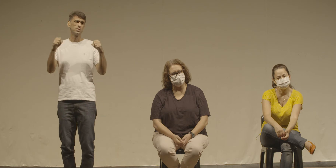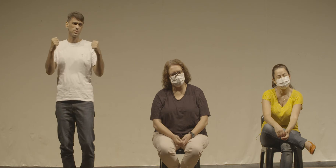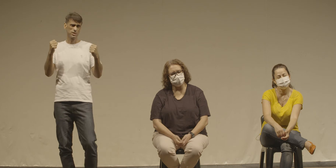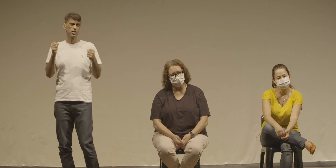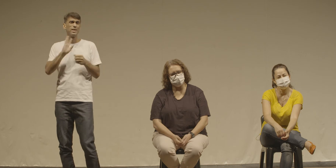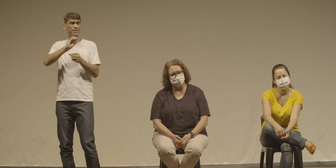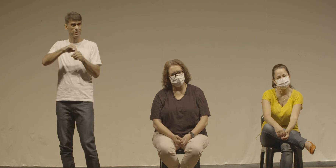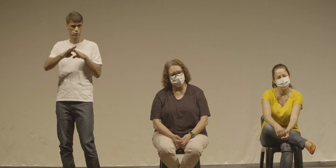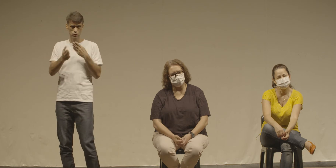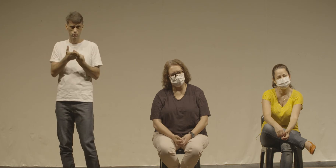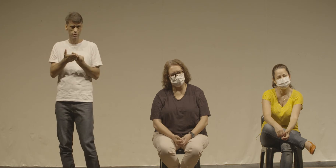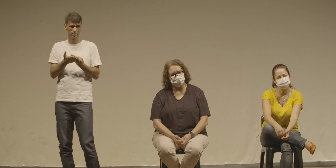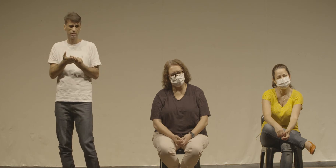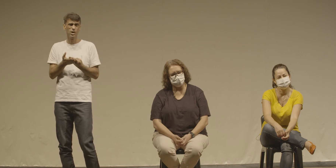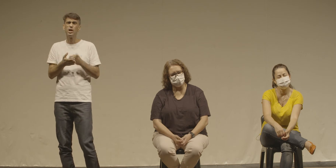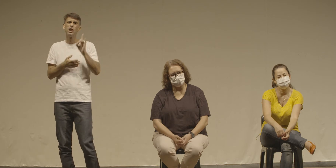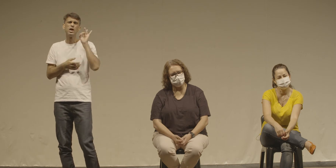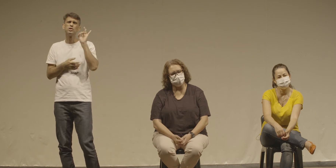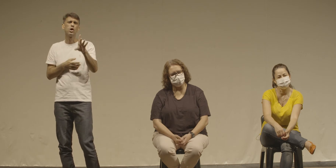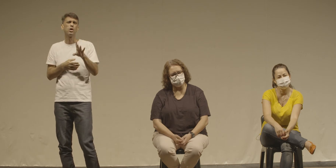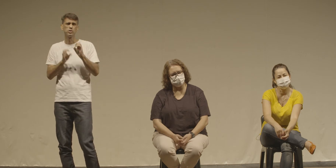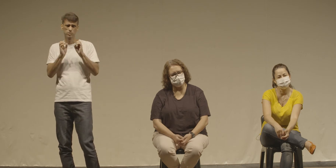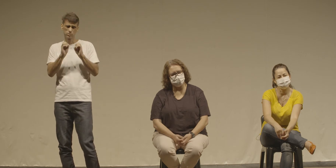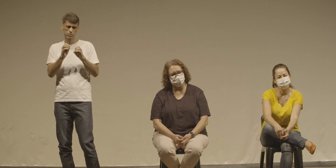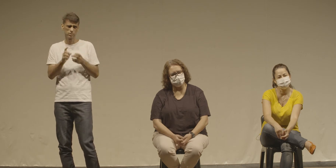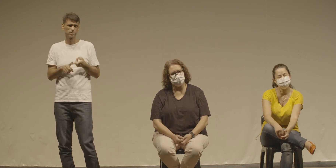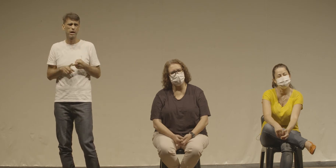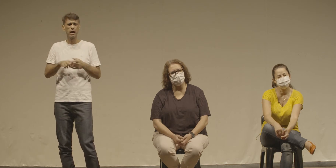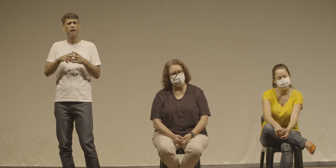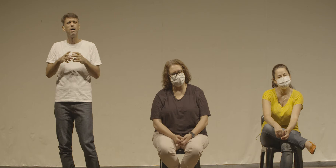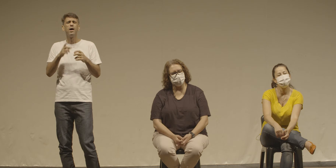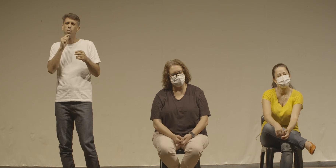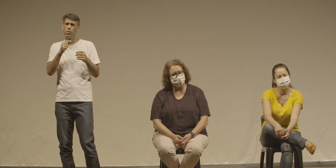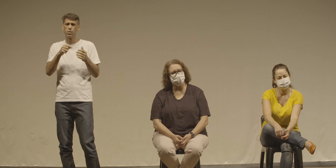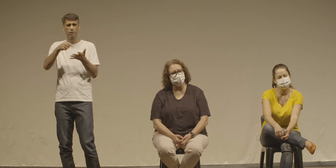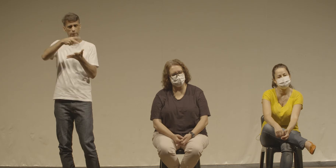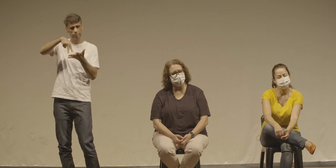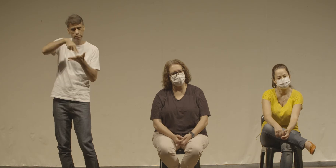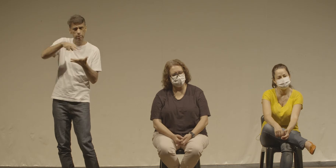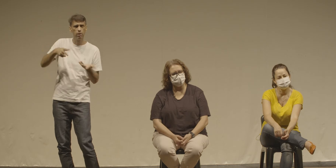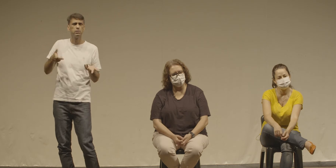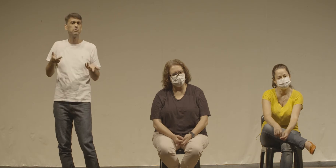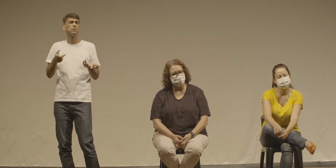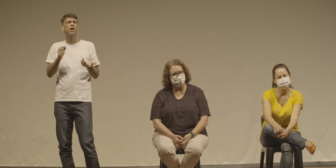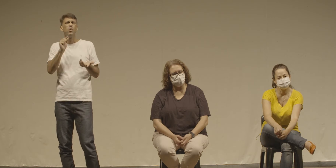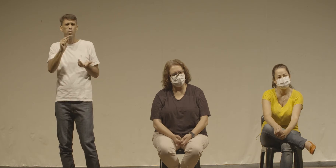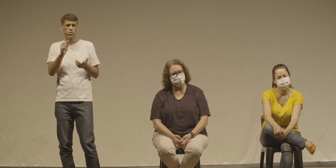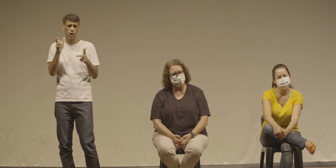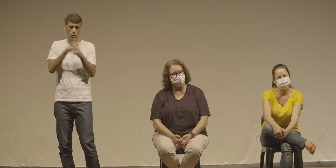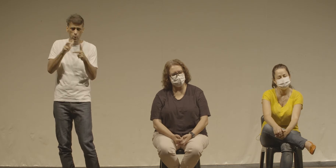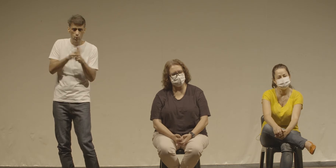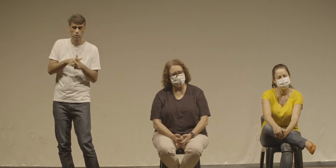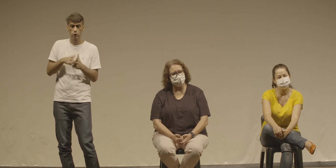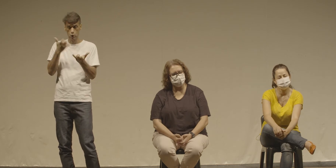nas escolas, não tem só o conteúdo do esporte, né? Tem os outros, que é a luta, é a dança, são as ginásticas, são os jogos, as